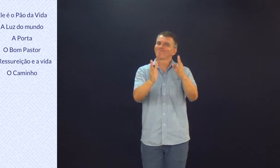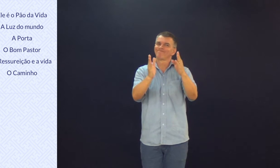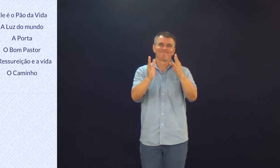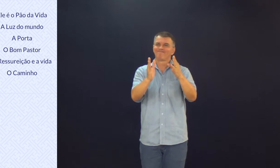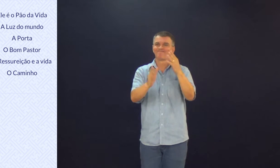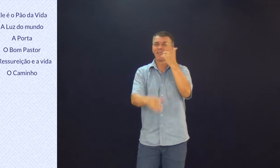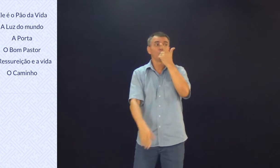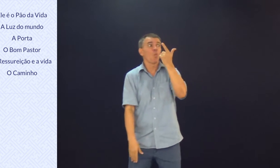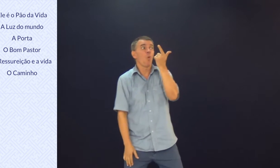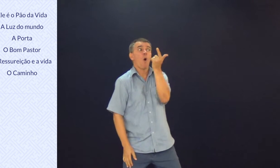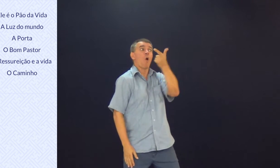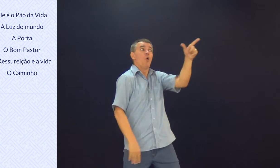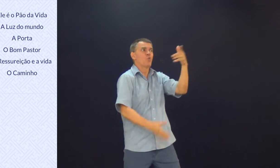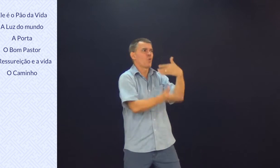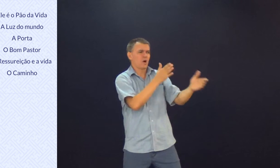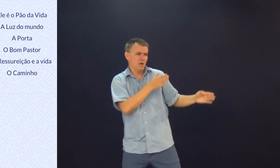jesus é o único caminho